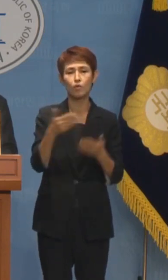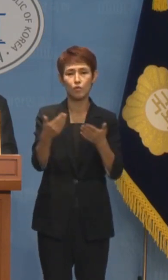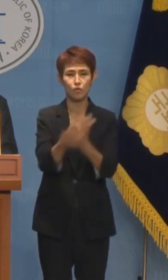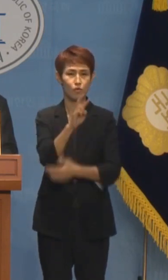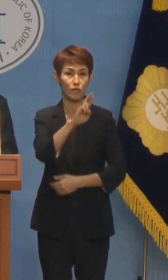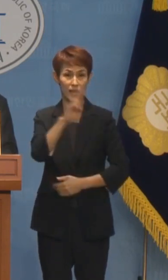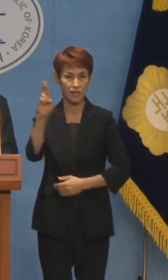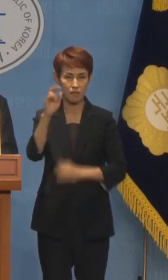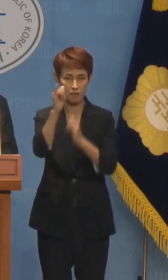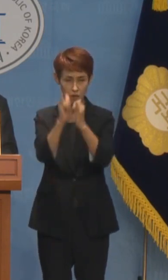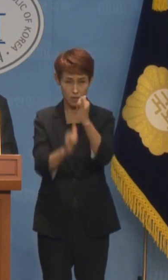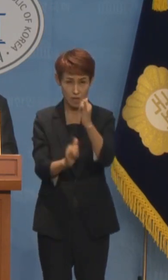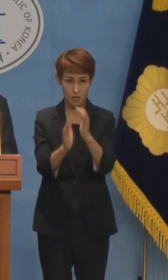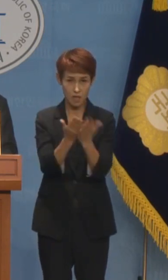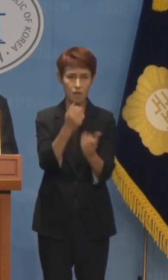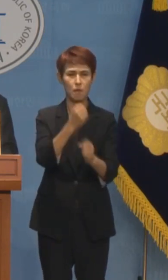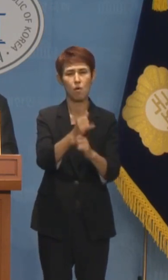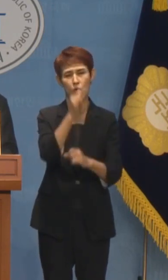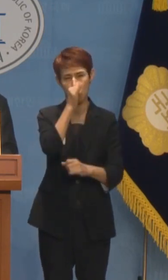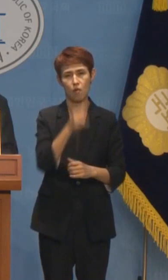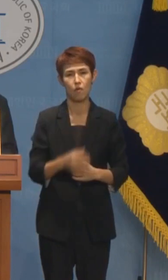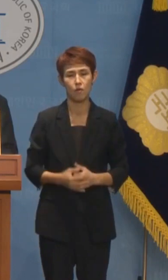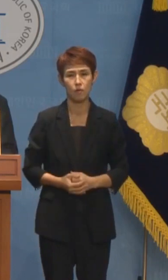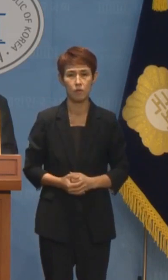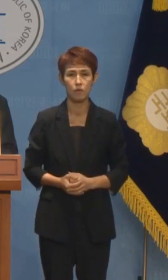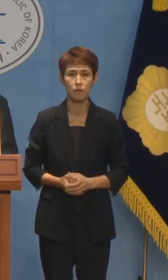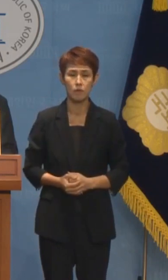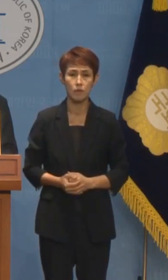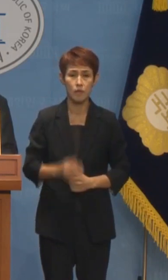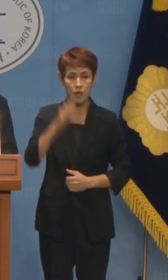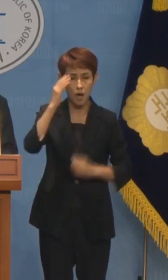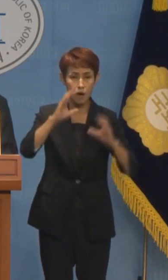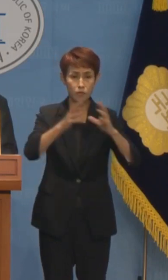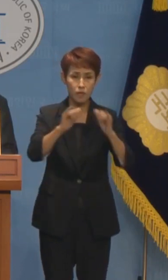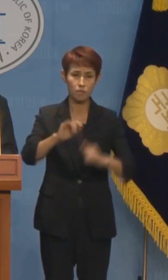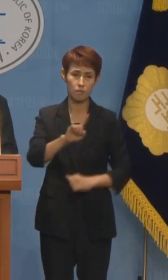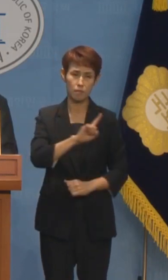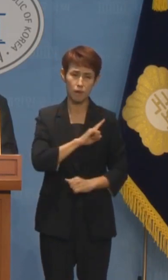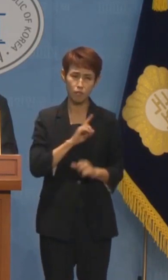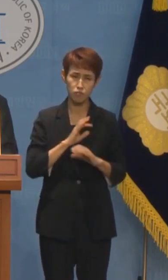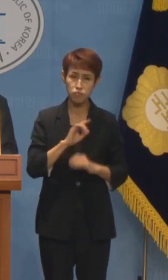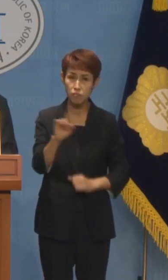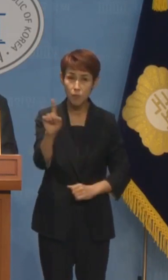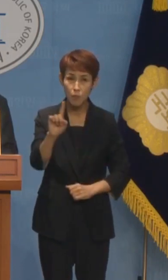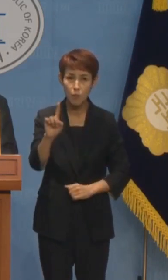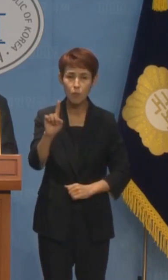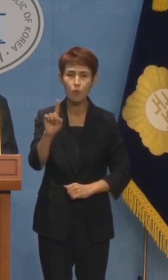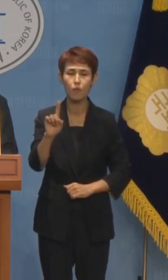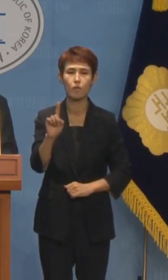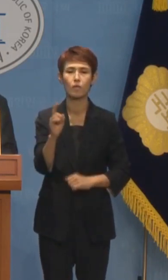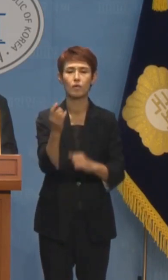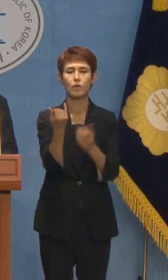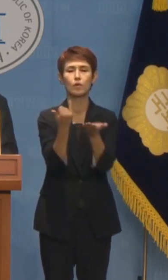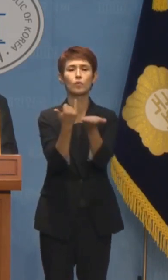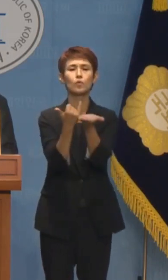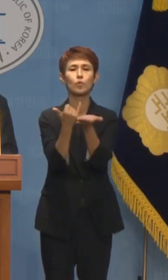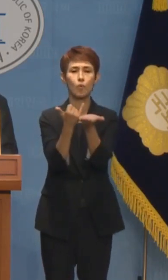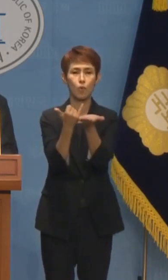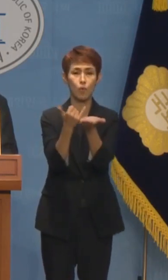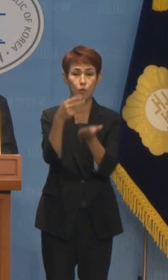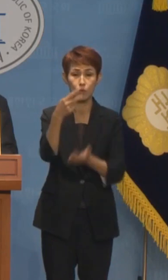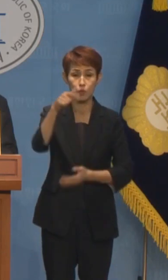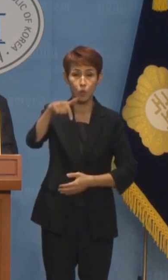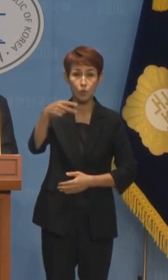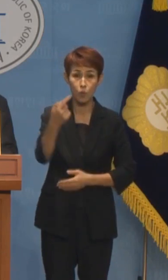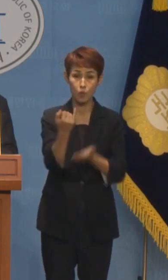생각합니다 그런 과정에서 우리 국민들이 가장 두려워하는 것이 바로 독도를 갖다가 일본에게